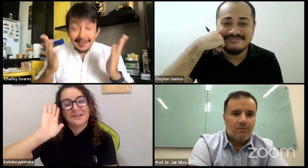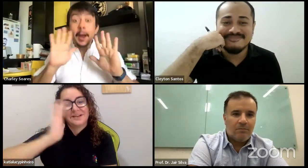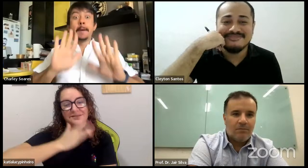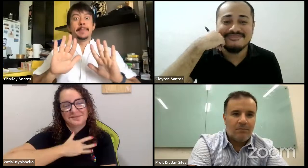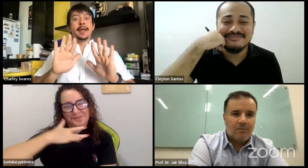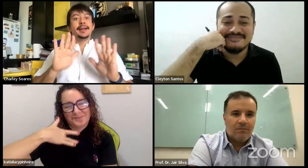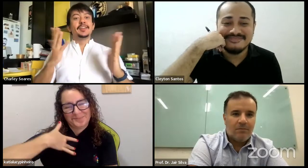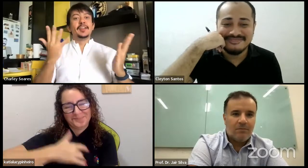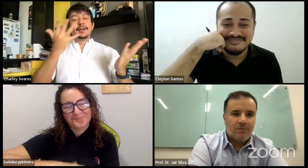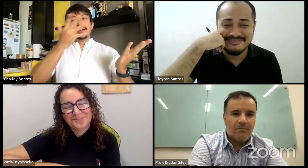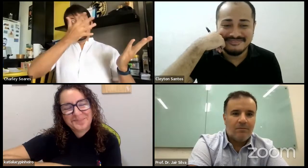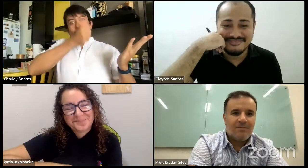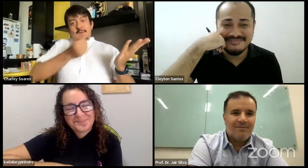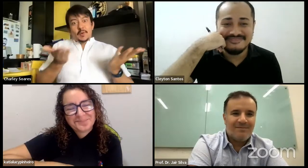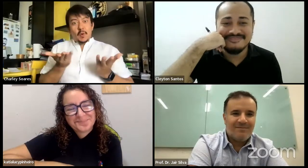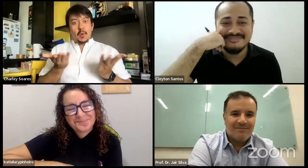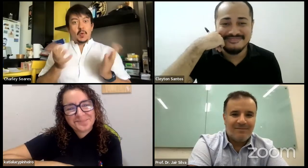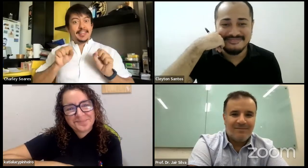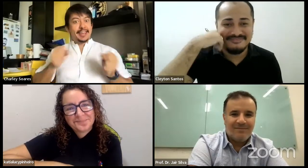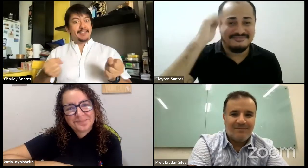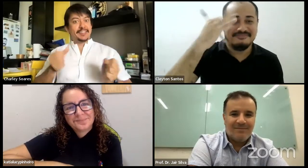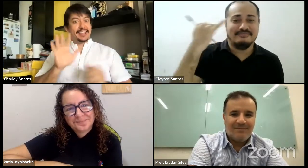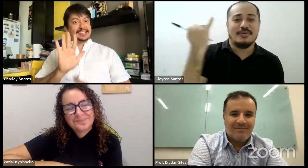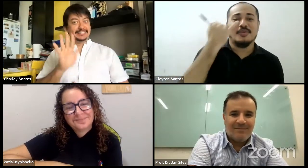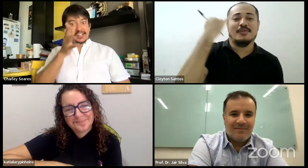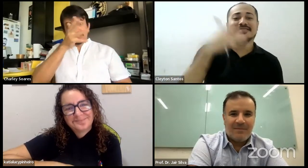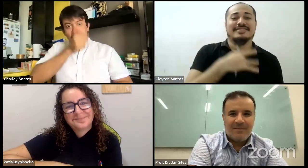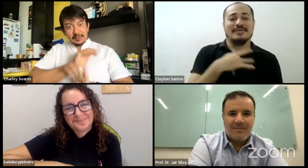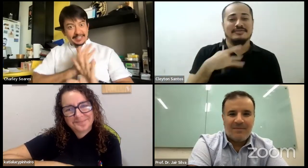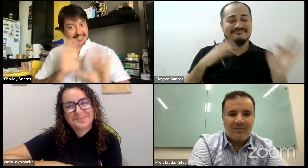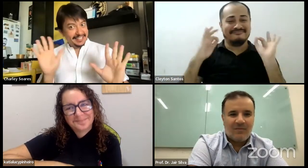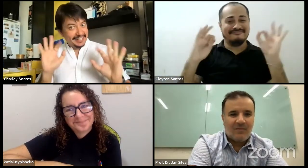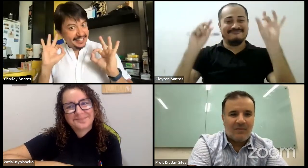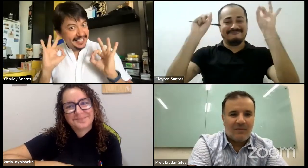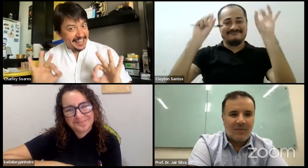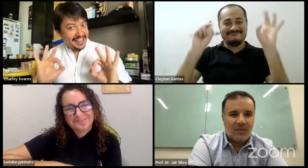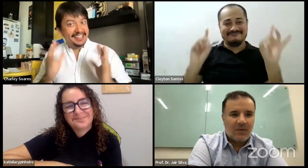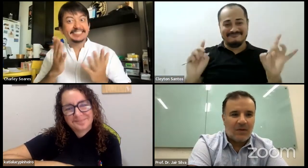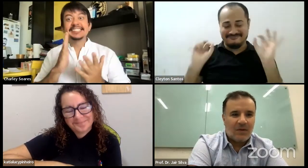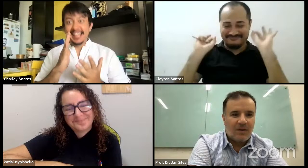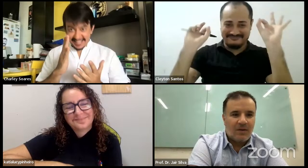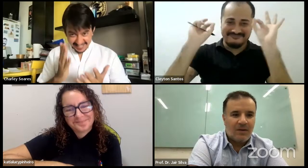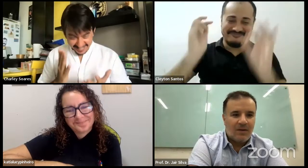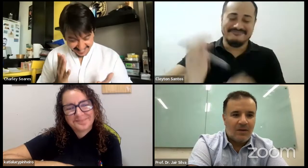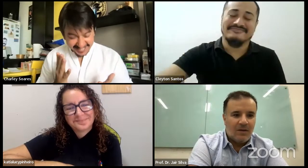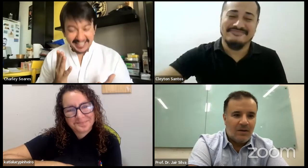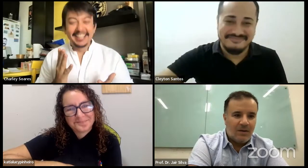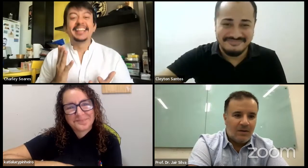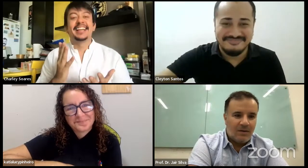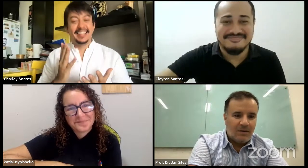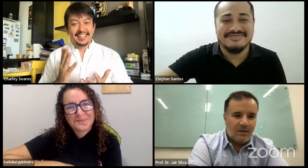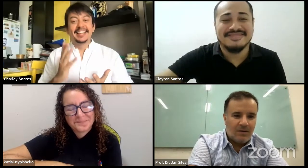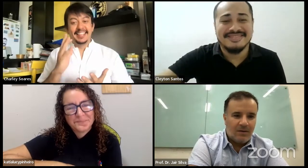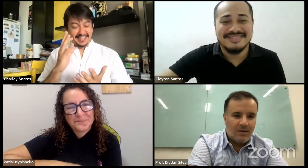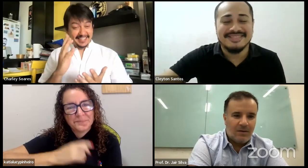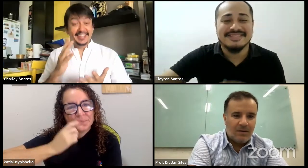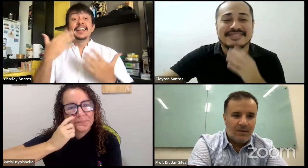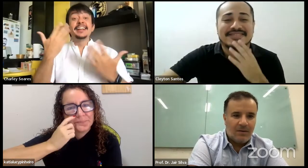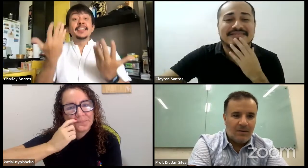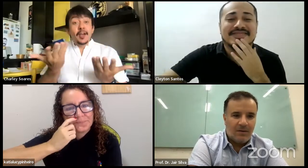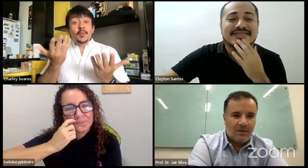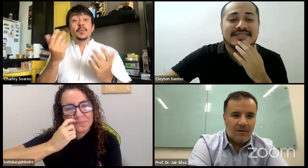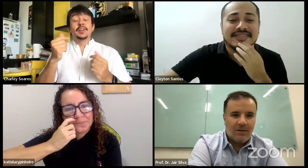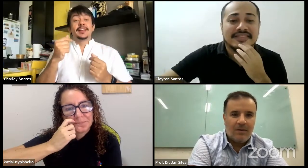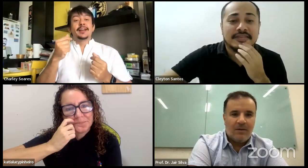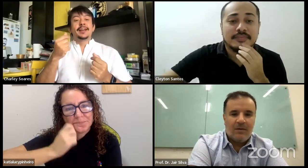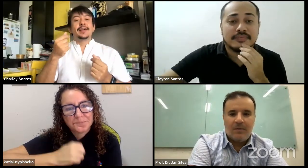né? Enfim, foi uma coisa que aconteceu em cima da hora, mas Eu vi que você se saiu muito